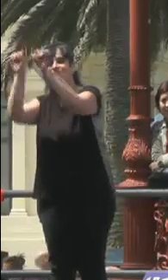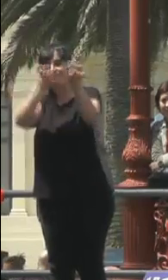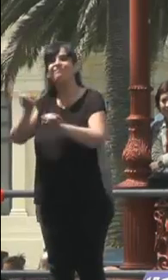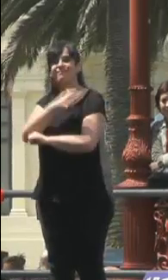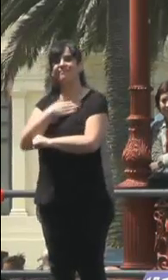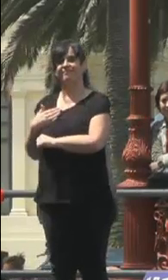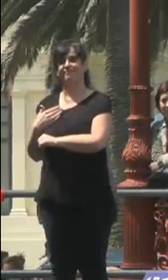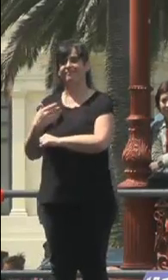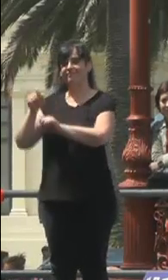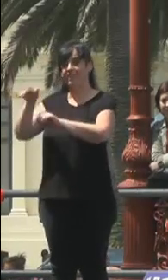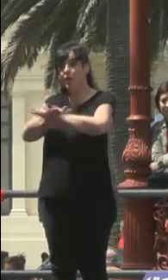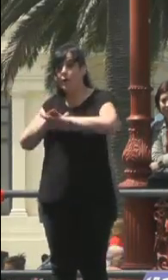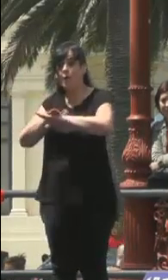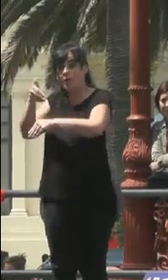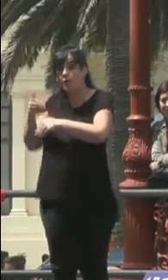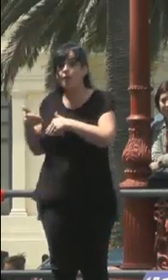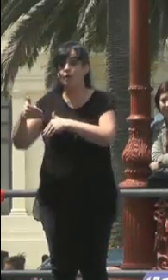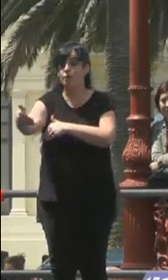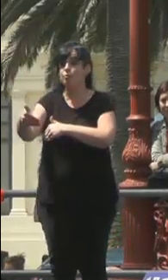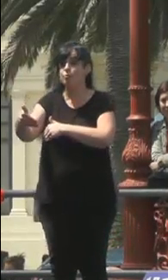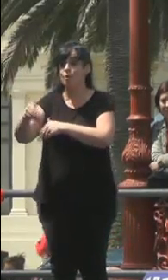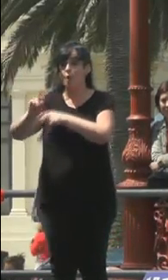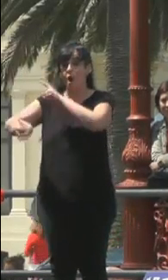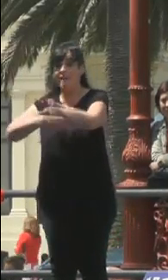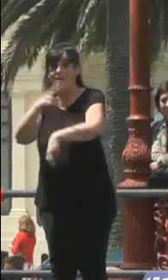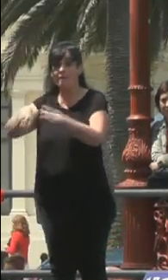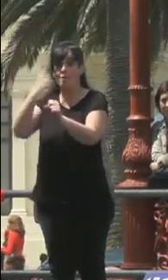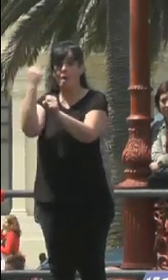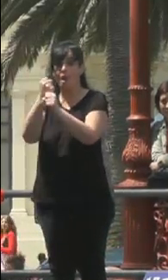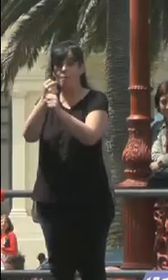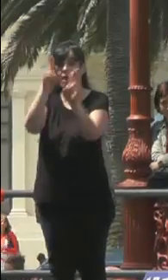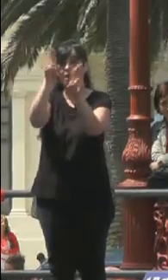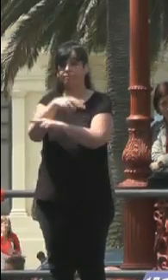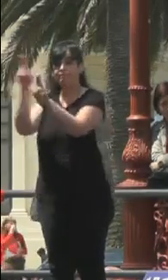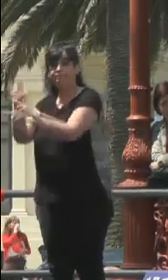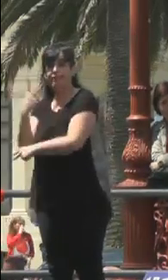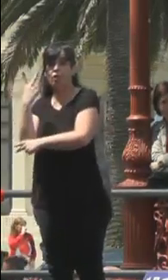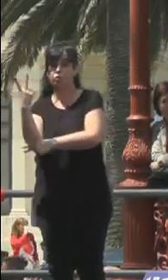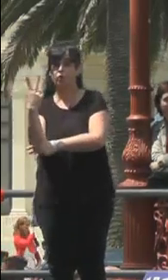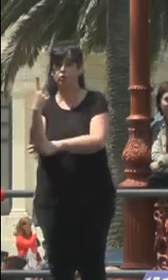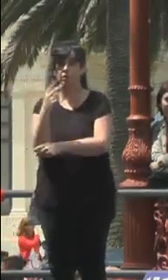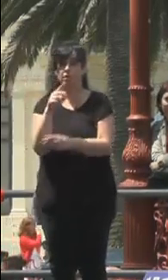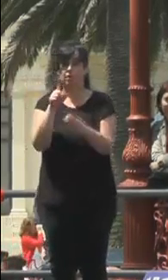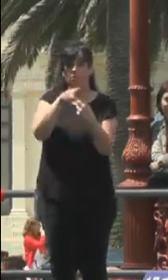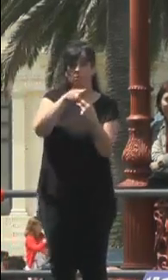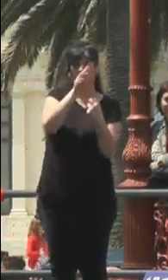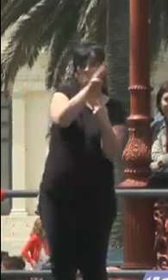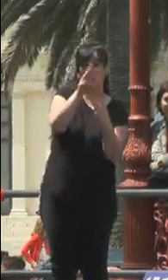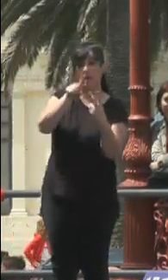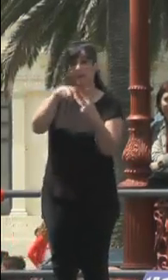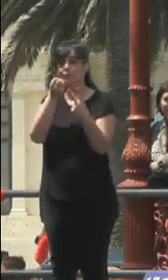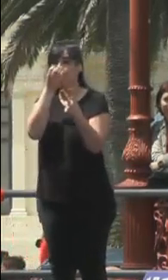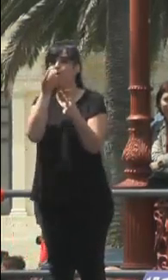que vai defender a derrogación das dúas reformas laborais, non só a do Partido Popular, tamén a do